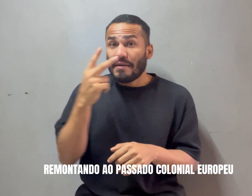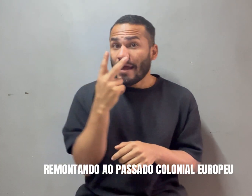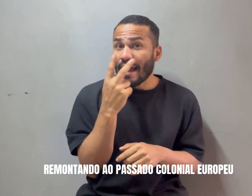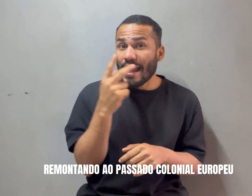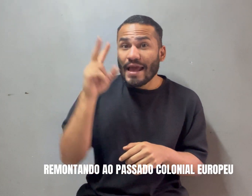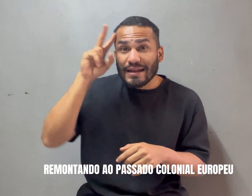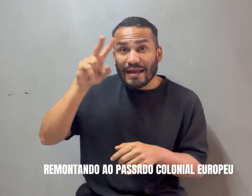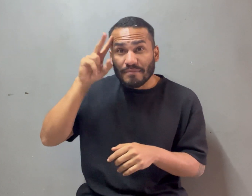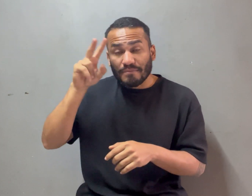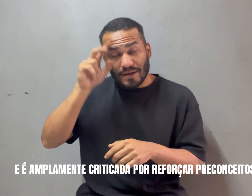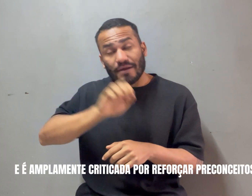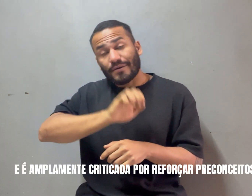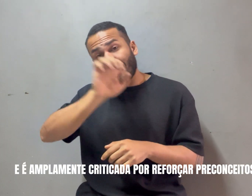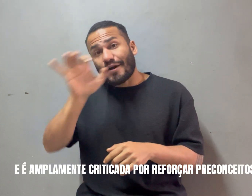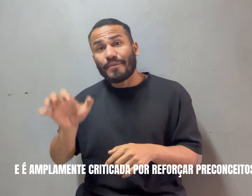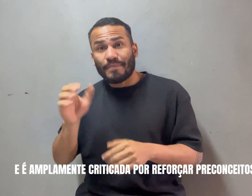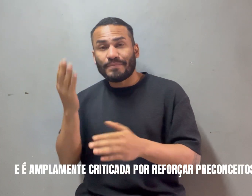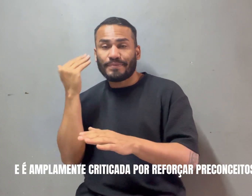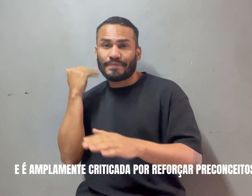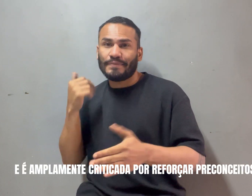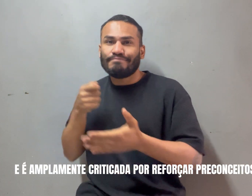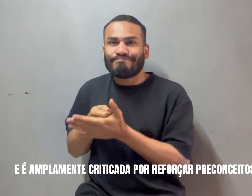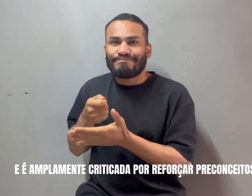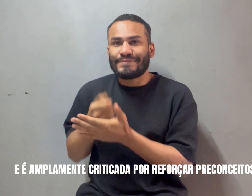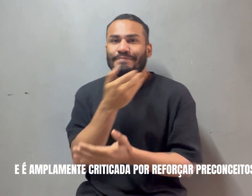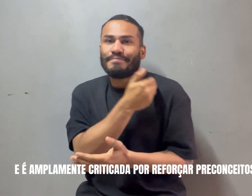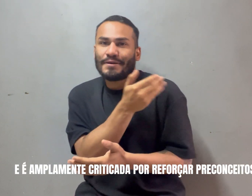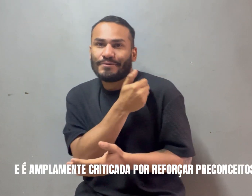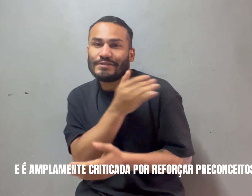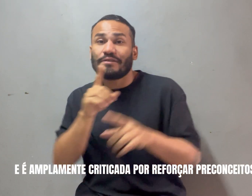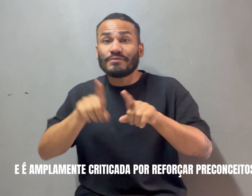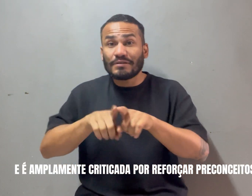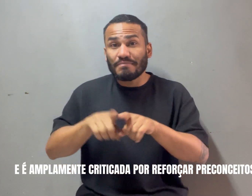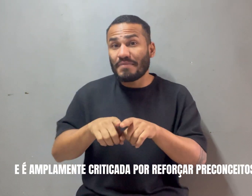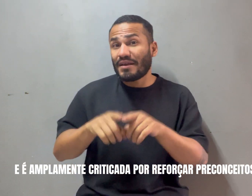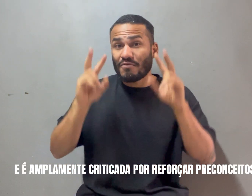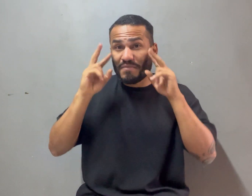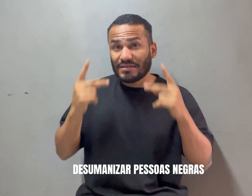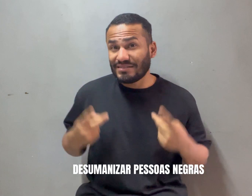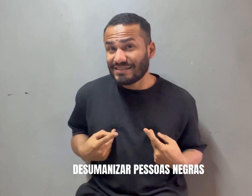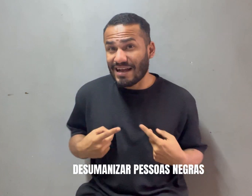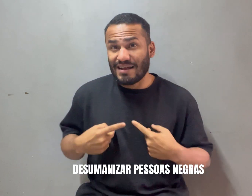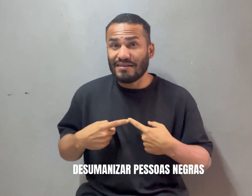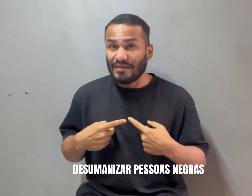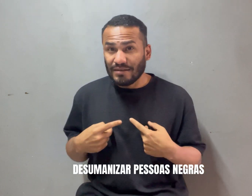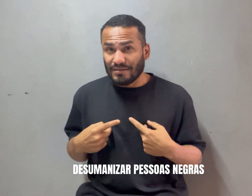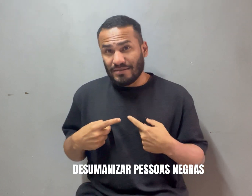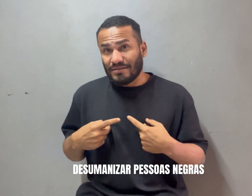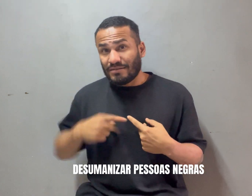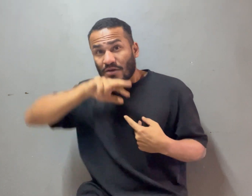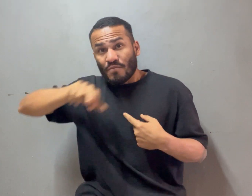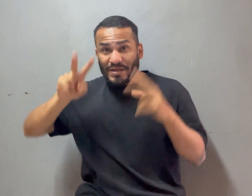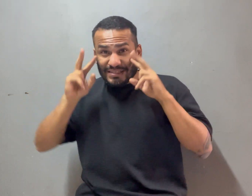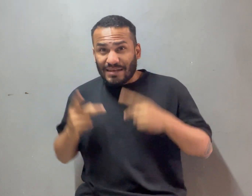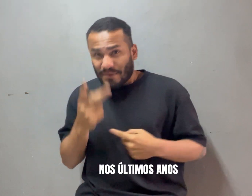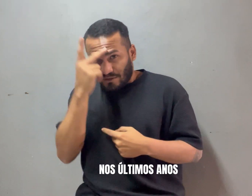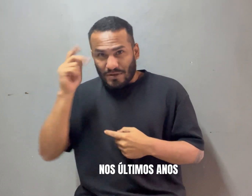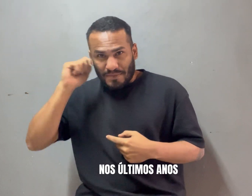colonial europeu, e é amplamente criticada por reforçar preconceitos e desumanizar pessoas negras. Nos últimos